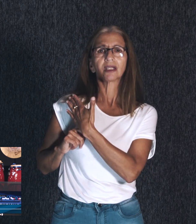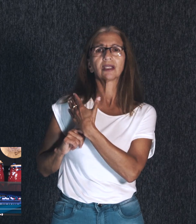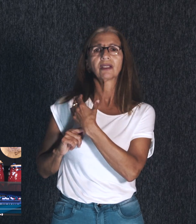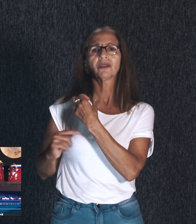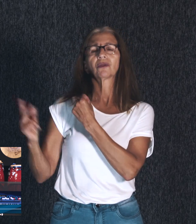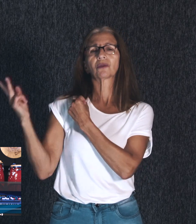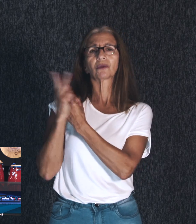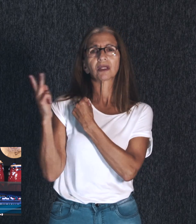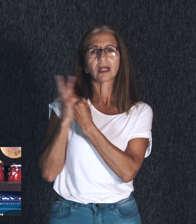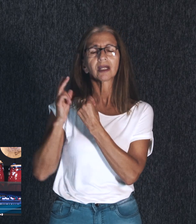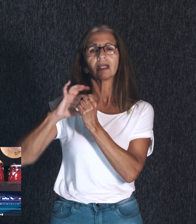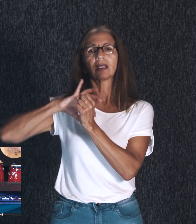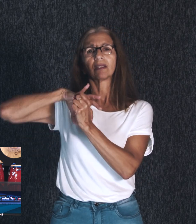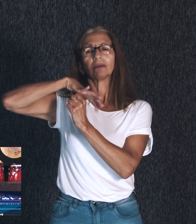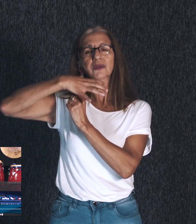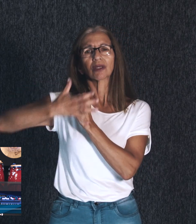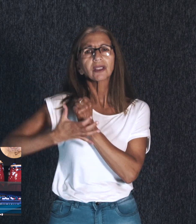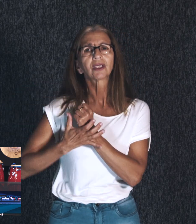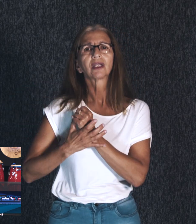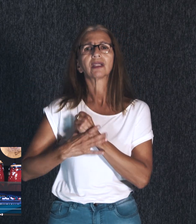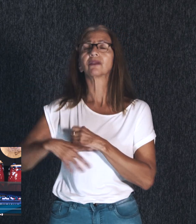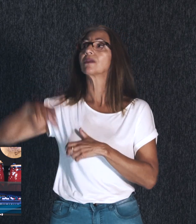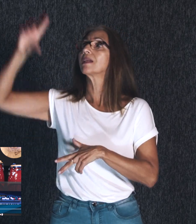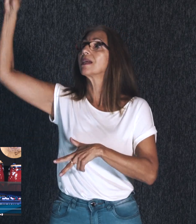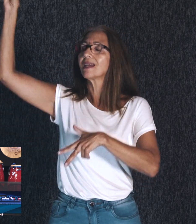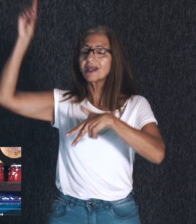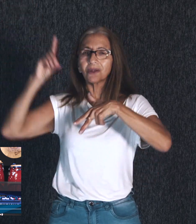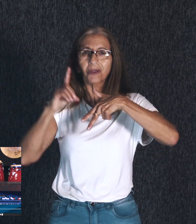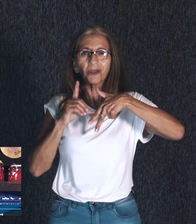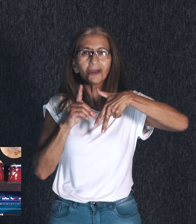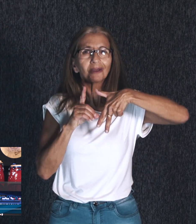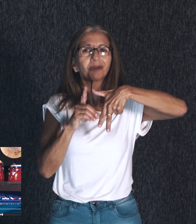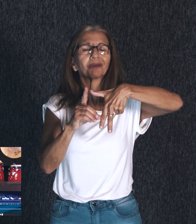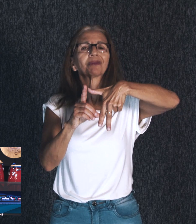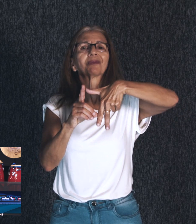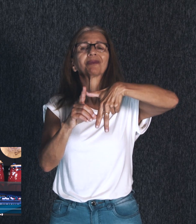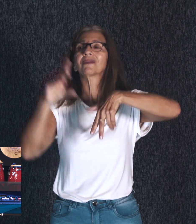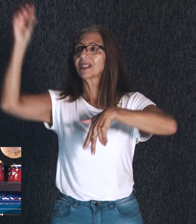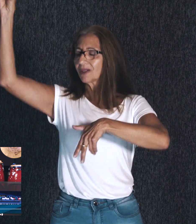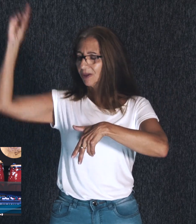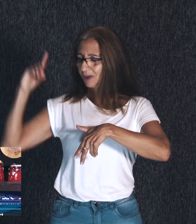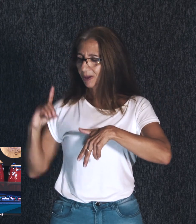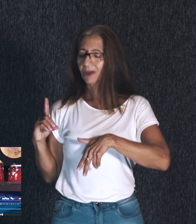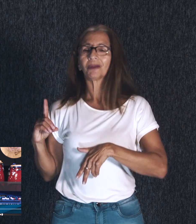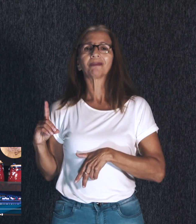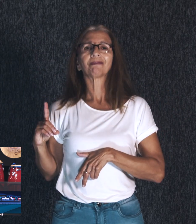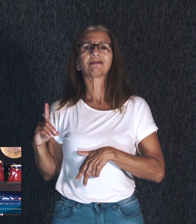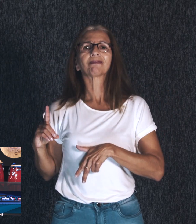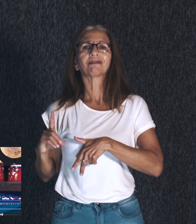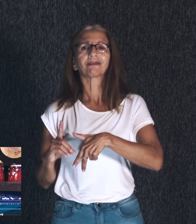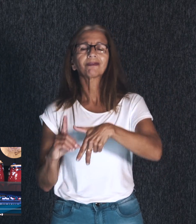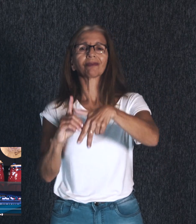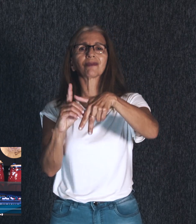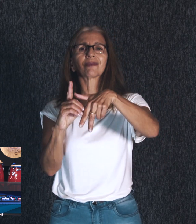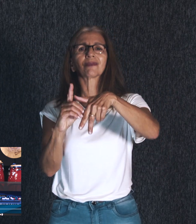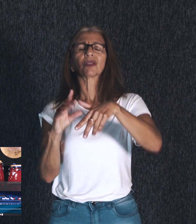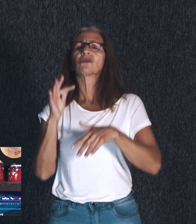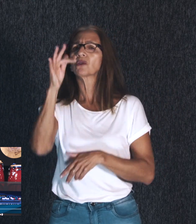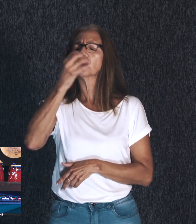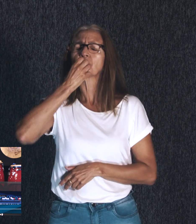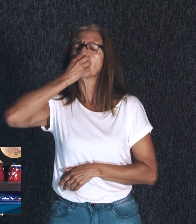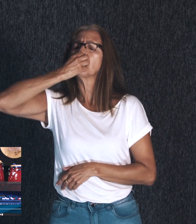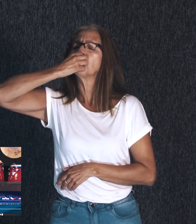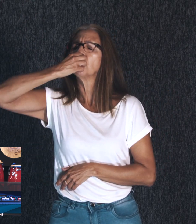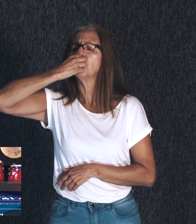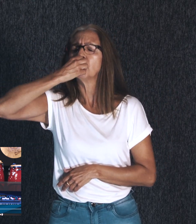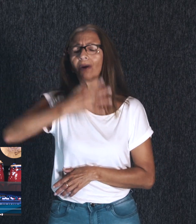você vai vencer. Se Deus estiver do seu lado, o fim vai ser bom. Porque a palavra de Deus nos garante que os pensamentos